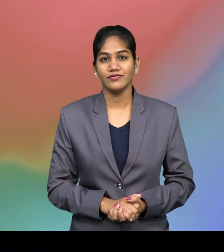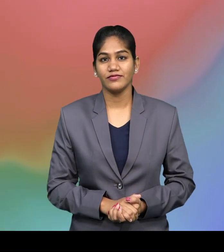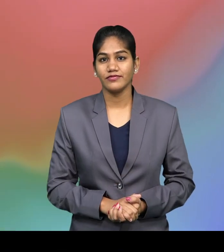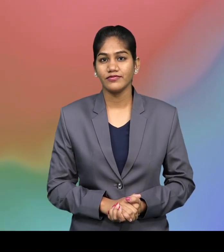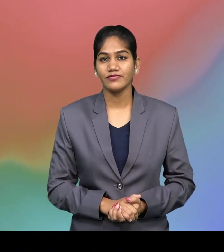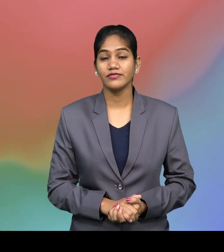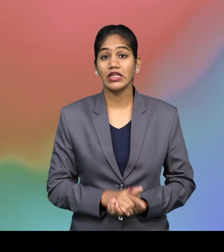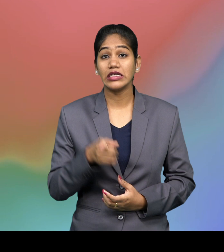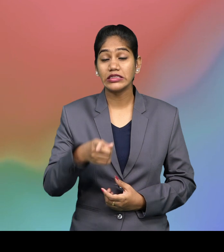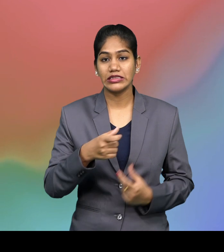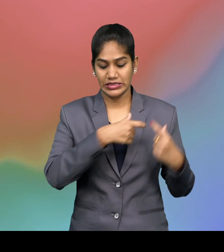మీ సీట్ బెల్ట్ ఉంచండి.